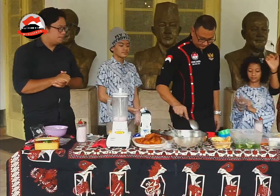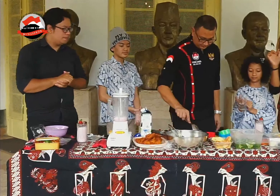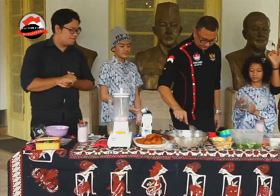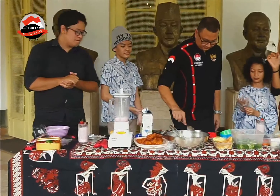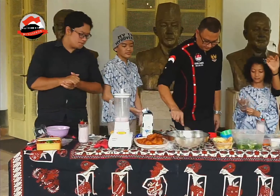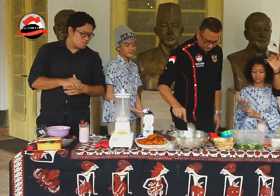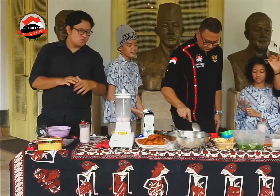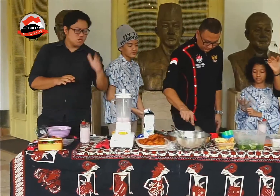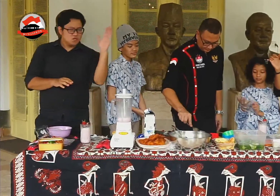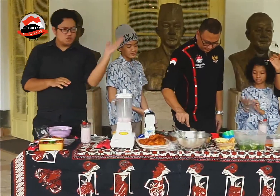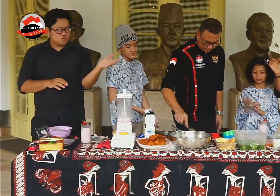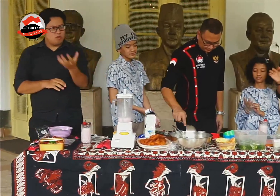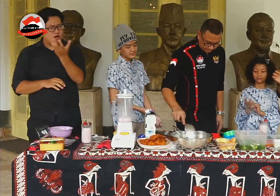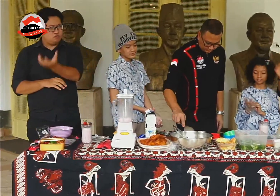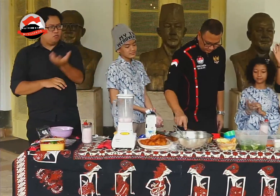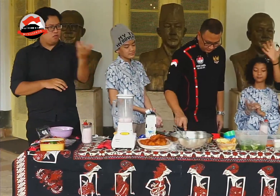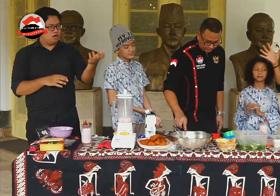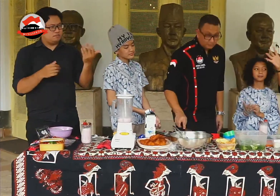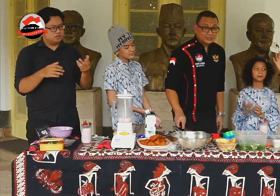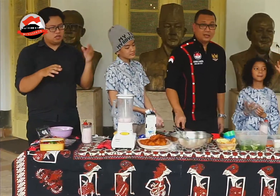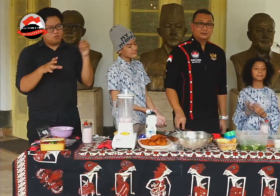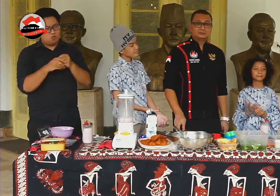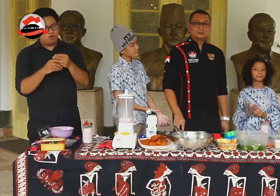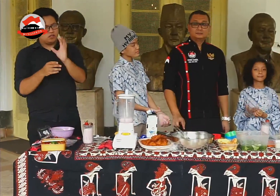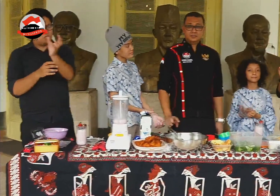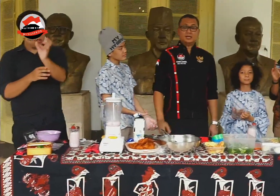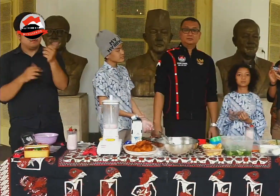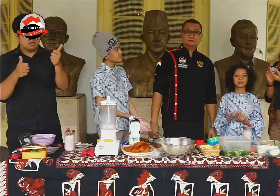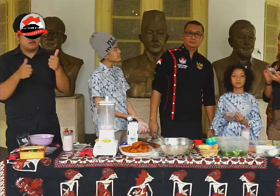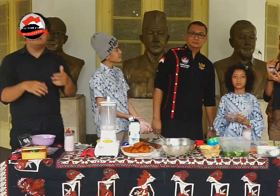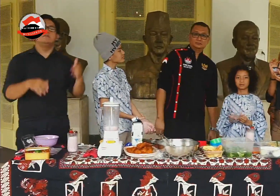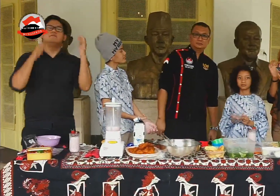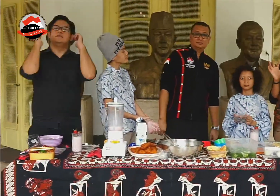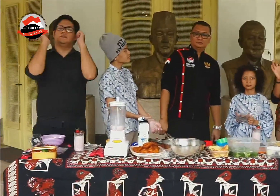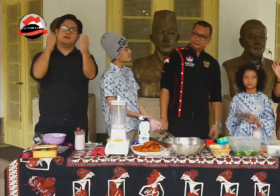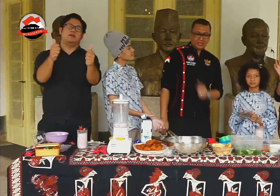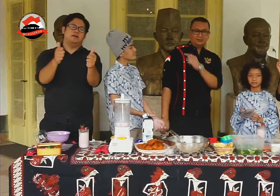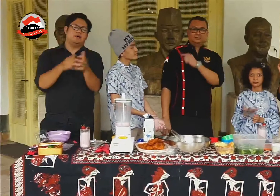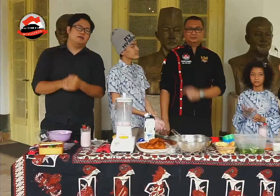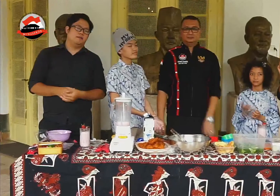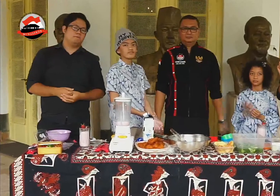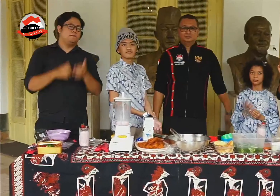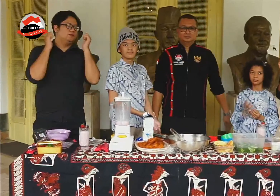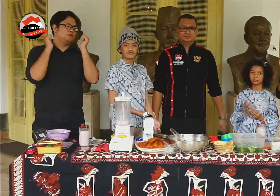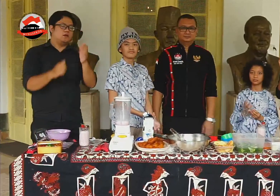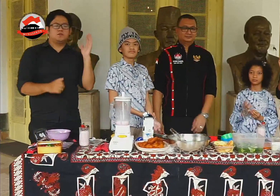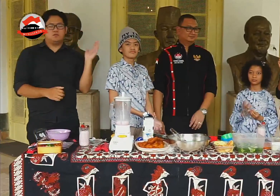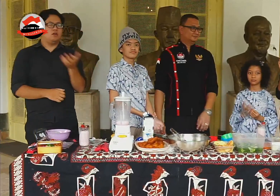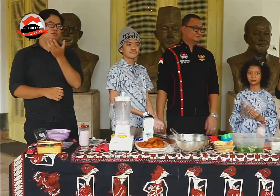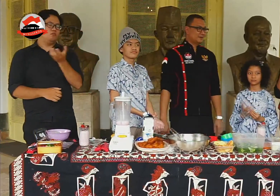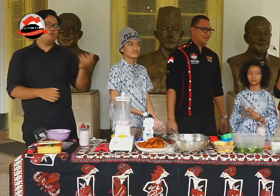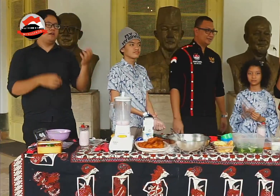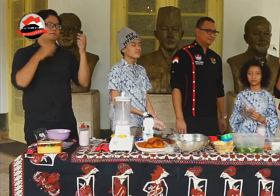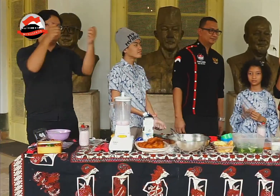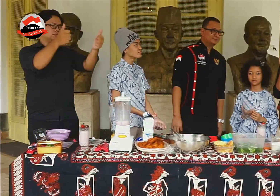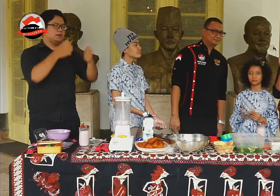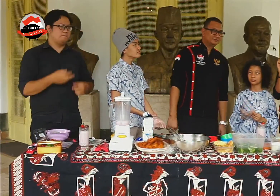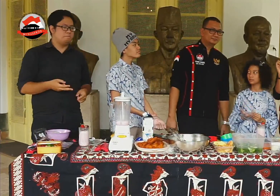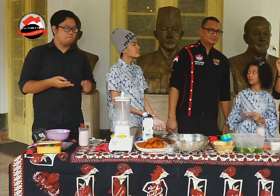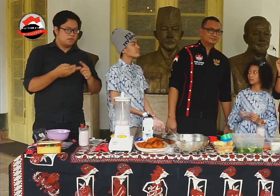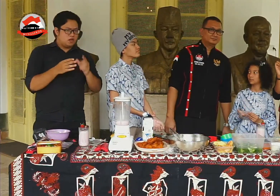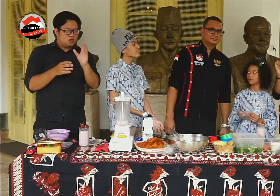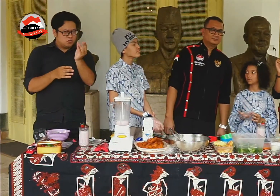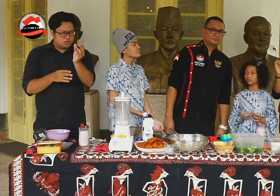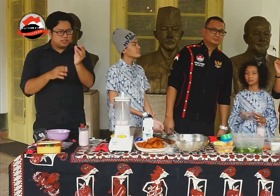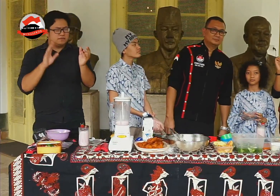Apakah semua buah bisa membuat smoothies? Singkat aja, chef. Bisa. Singkat. Bisa. Semua buah bisa ya? Bisa. Oke, lanjut. Apa lagi? Smoothiesnya